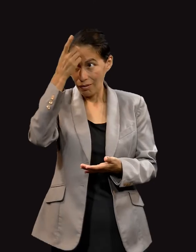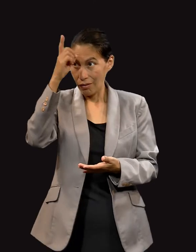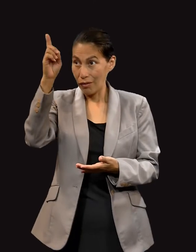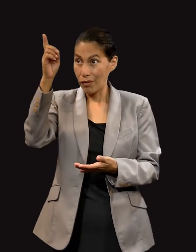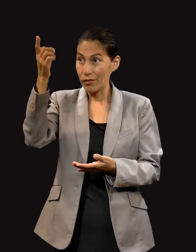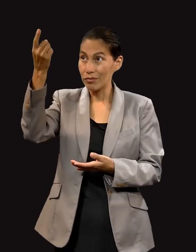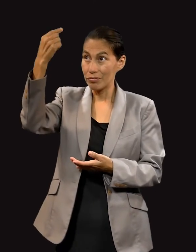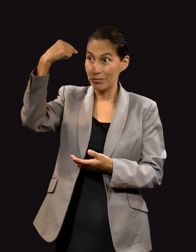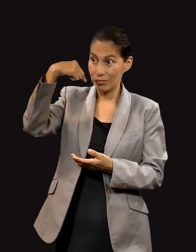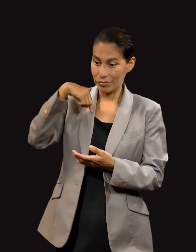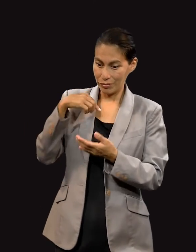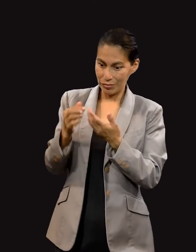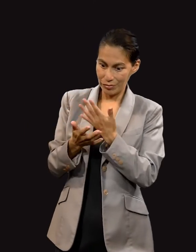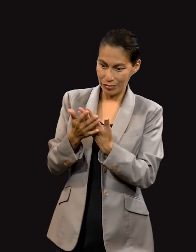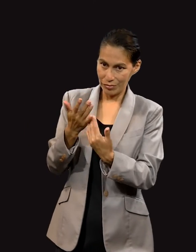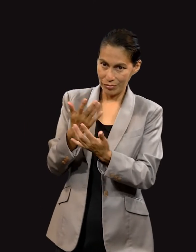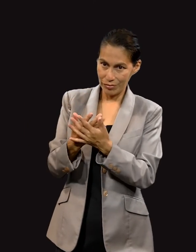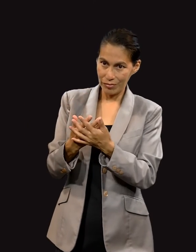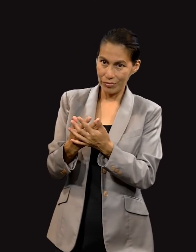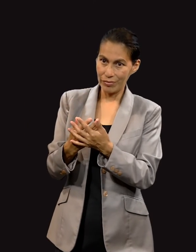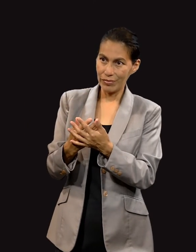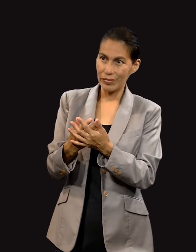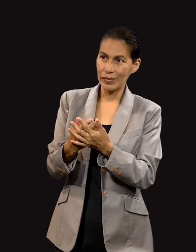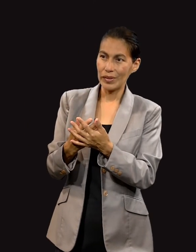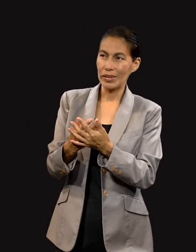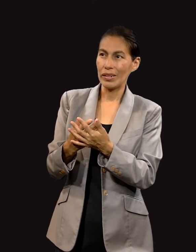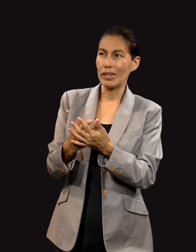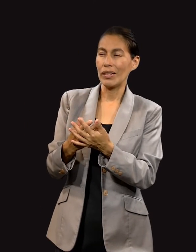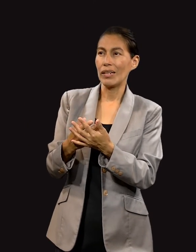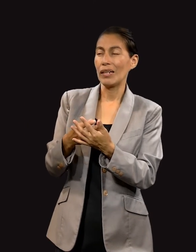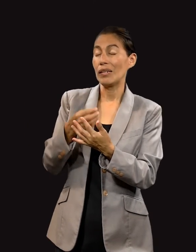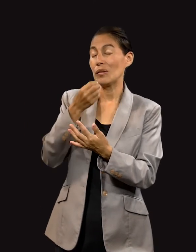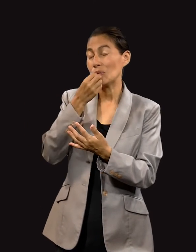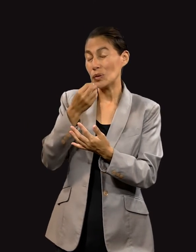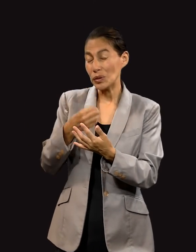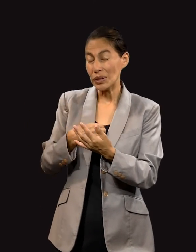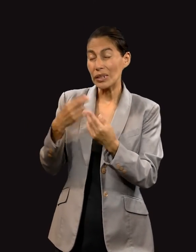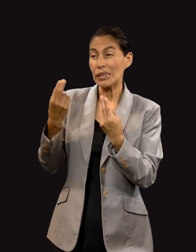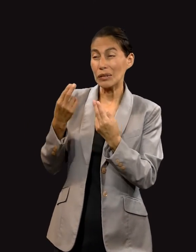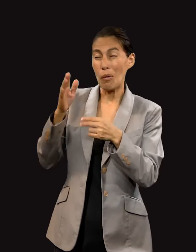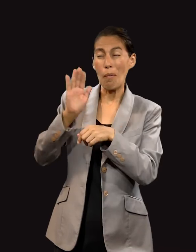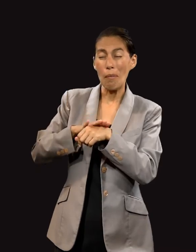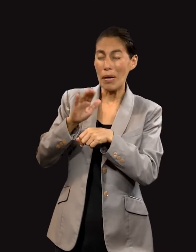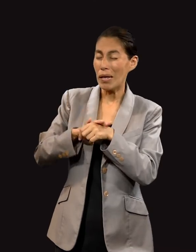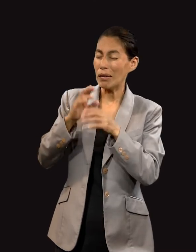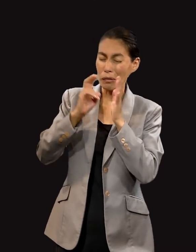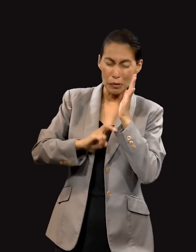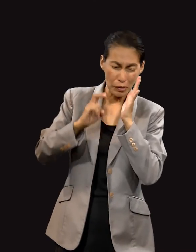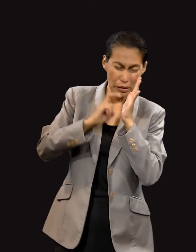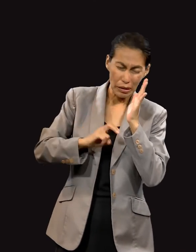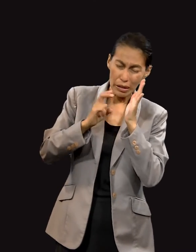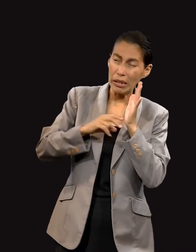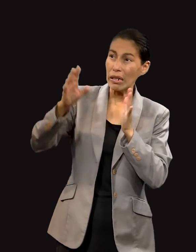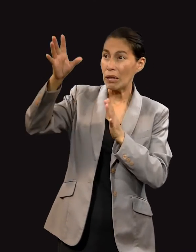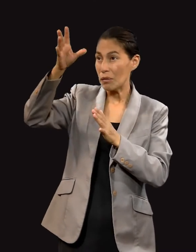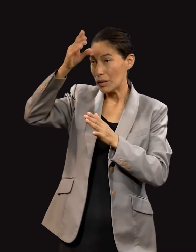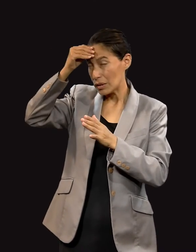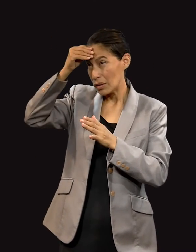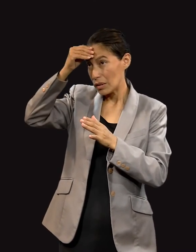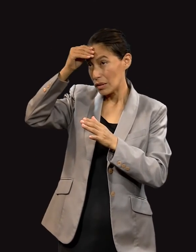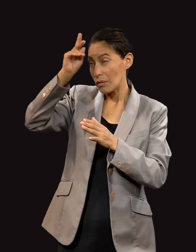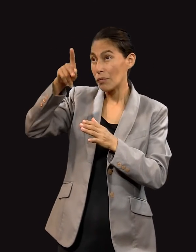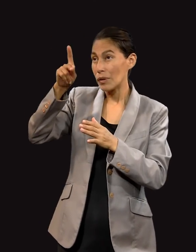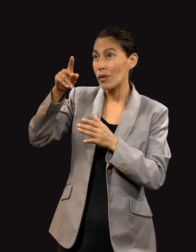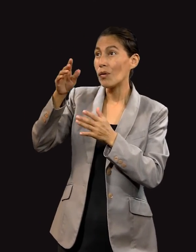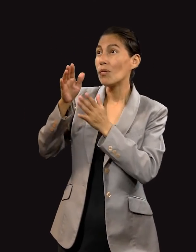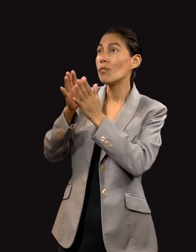pues como decía hace ratito, el don que Dios ha puesto en mí, aún falta mucho que corregir,